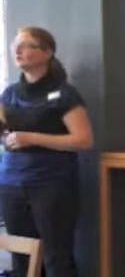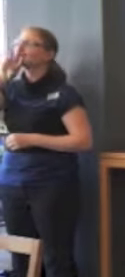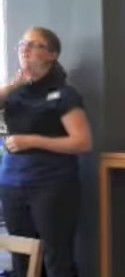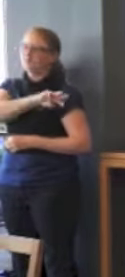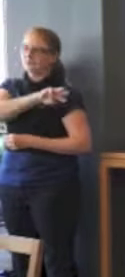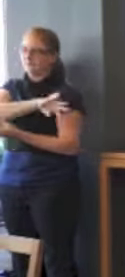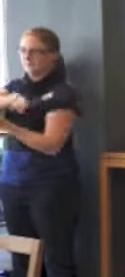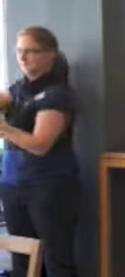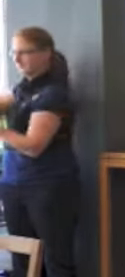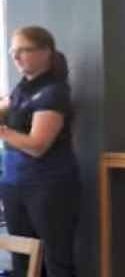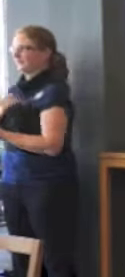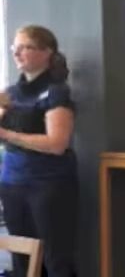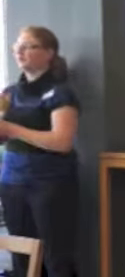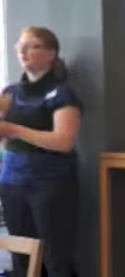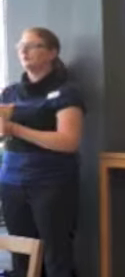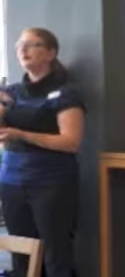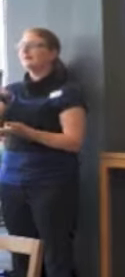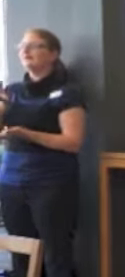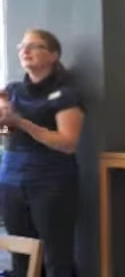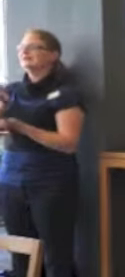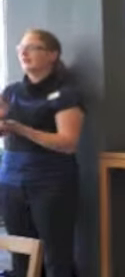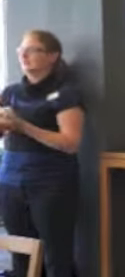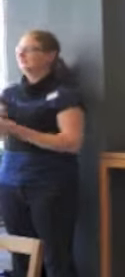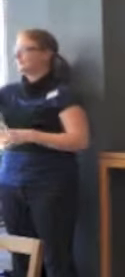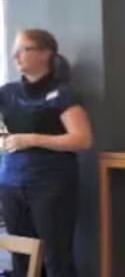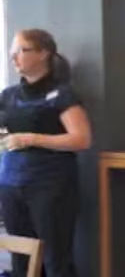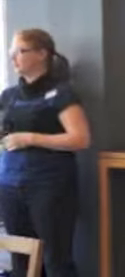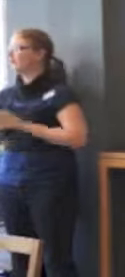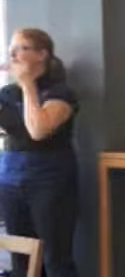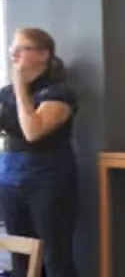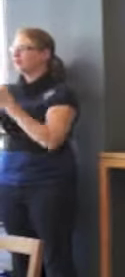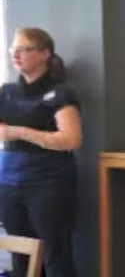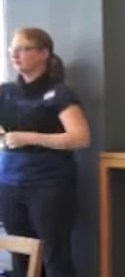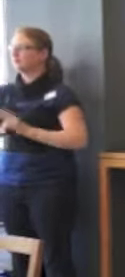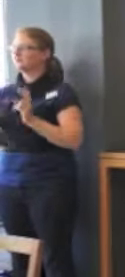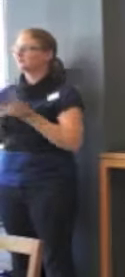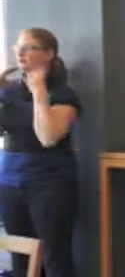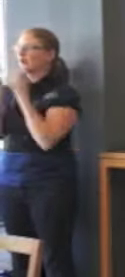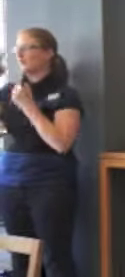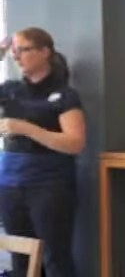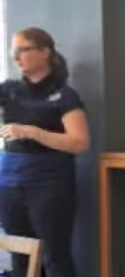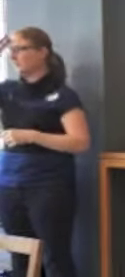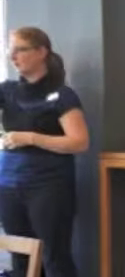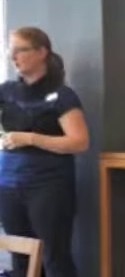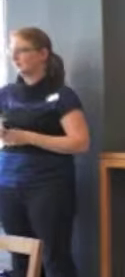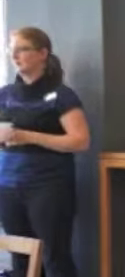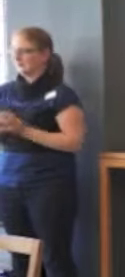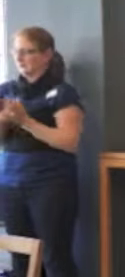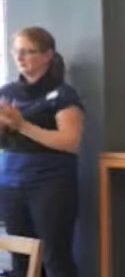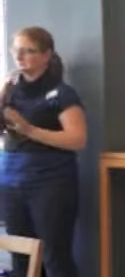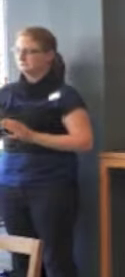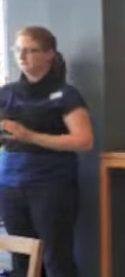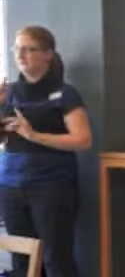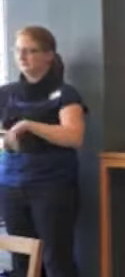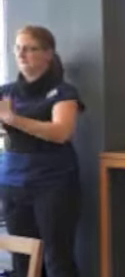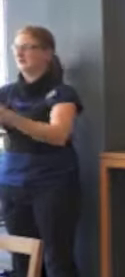så har vi jobbat med samhällsentreprenörskap, socialt entreprenörskap och social innovation i ett stort forskningsprojekt, forskning-